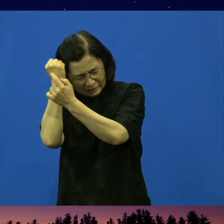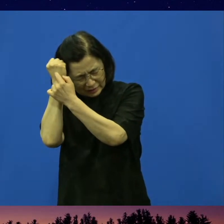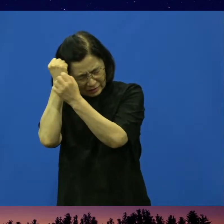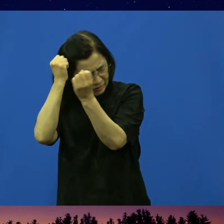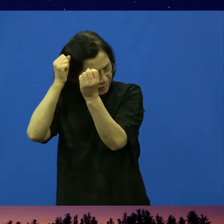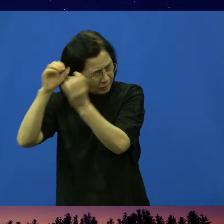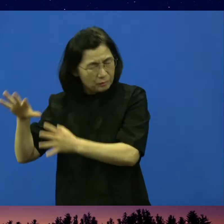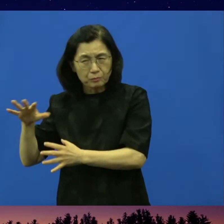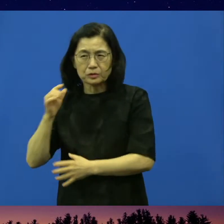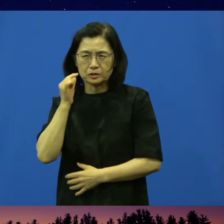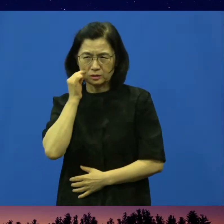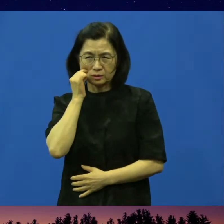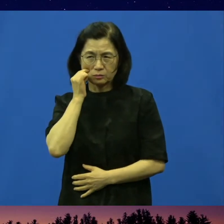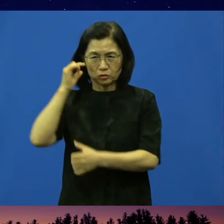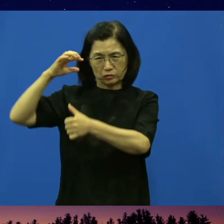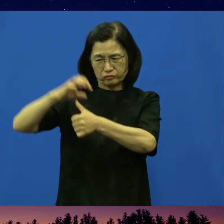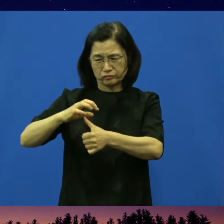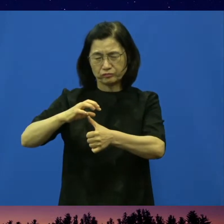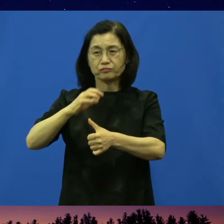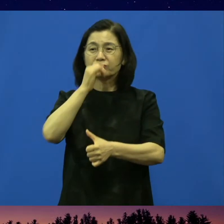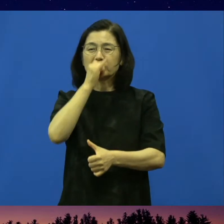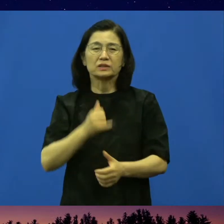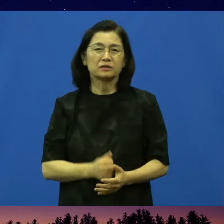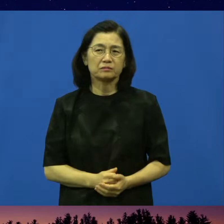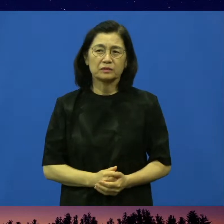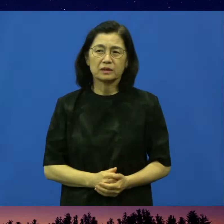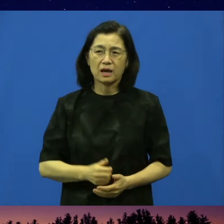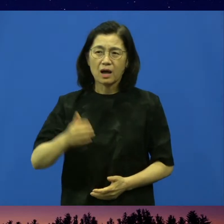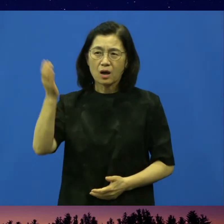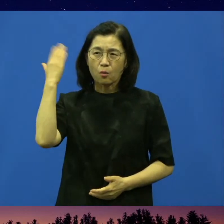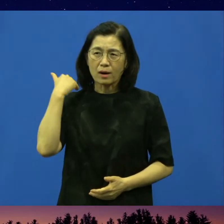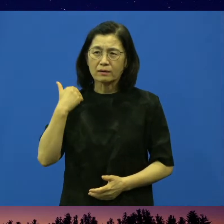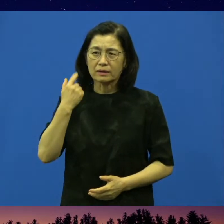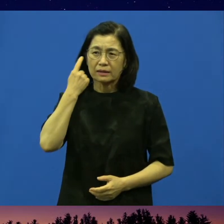거예요. 어떤 분은 과거의 실패, 상처, 아픔에 대한 얘기를 합니다.